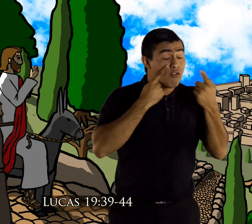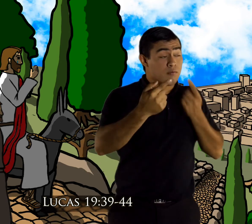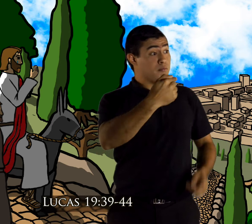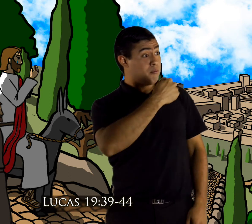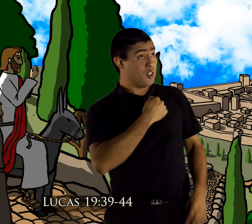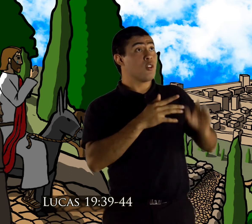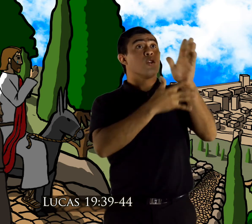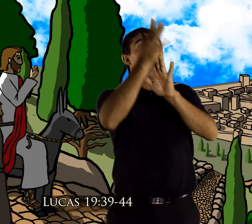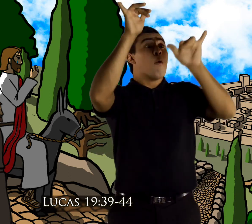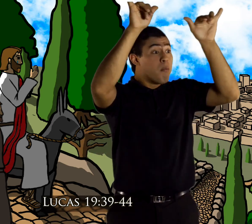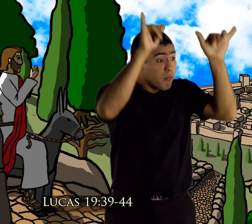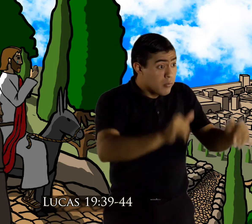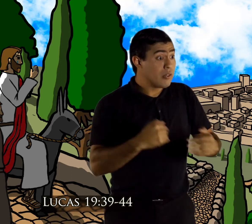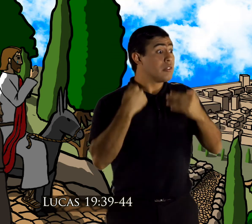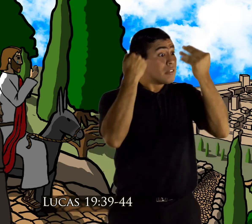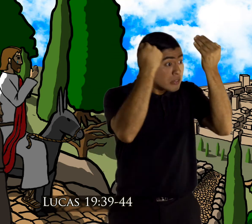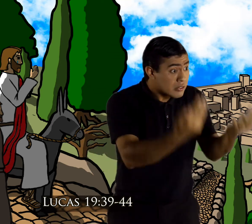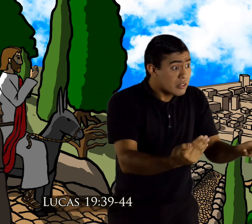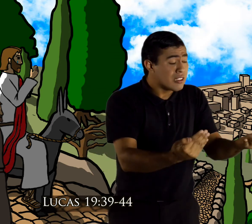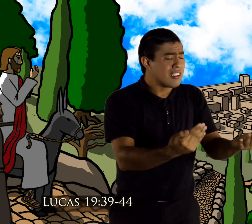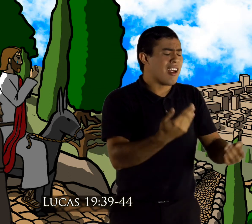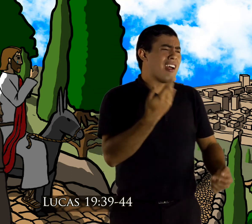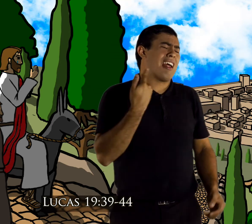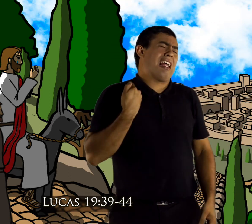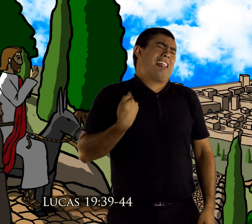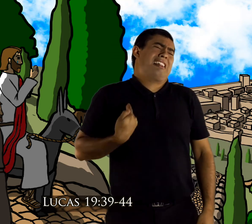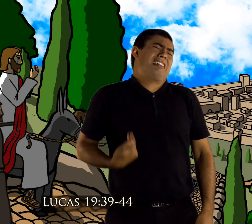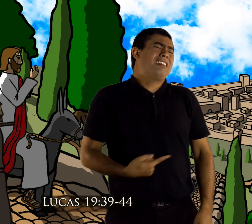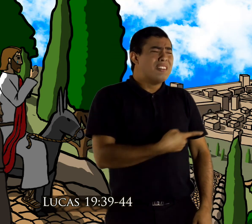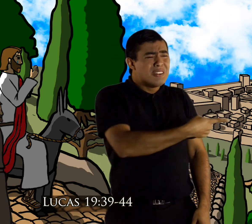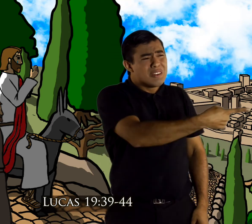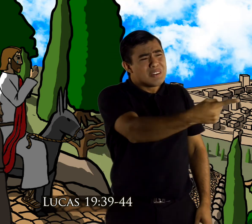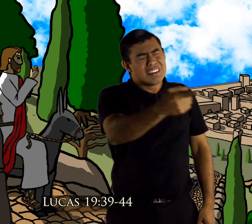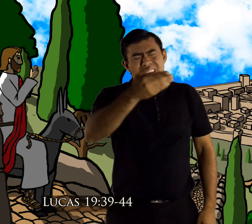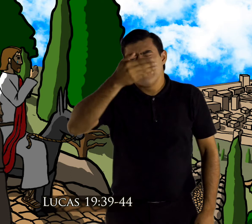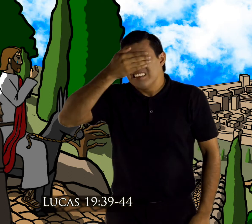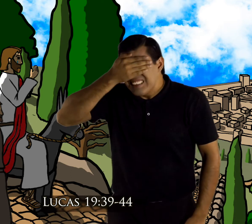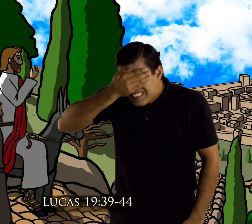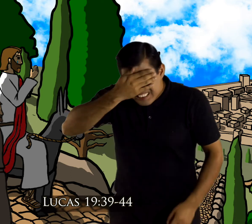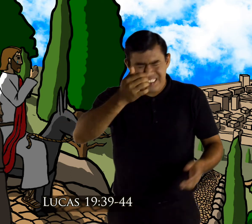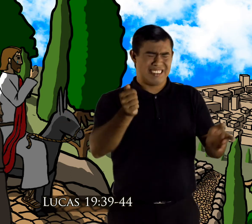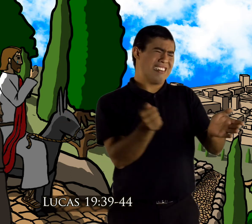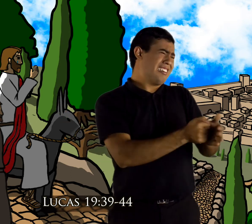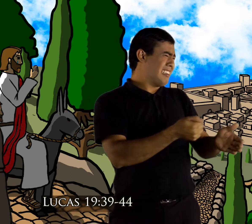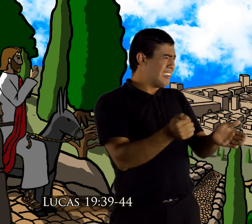saben, rechazan a Dios. En el futuro tendrán mucho dolor. Sus enemigos vendrán